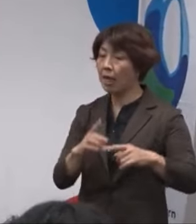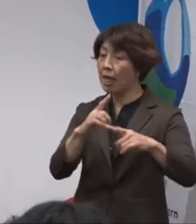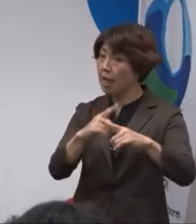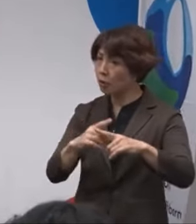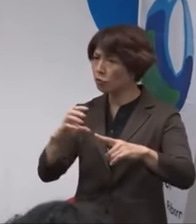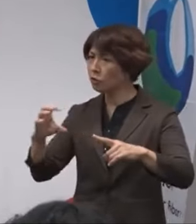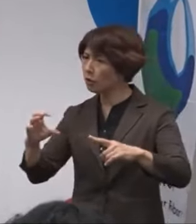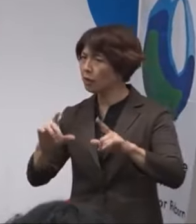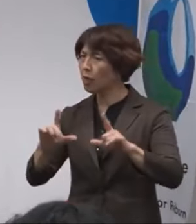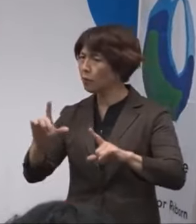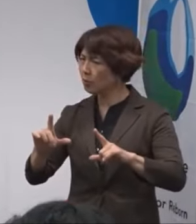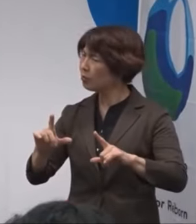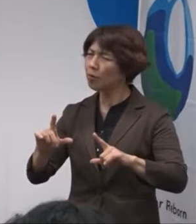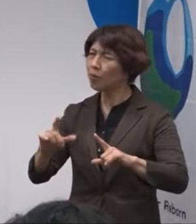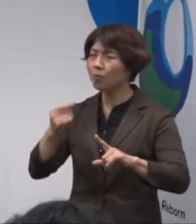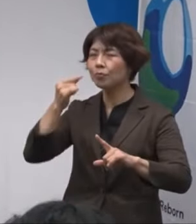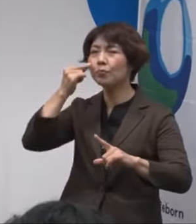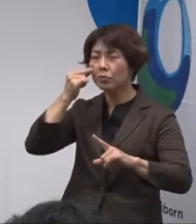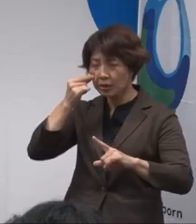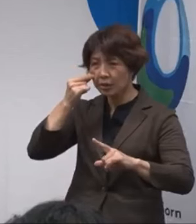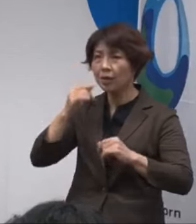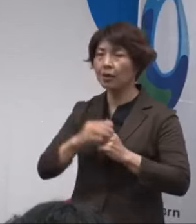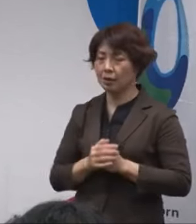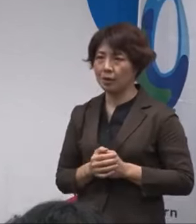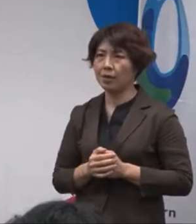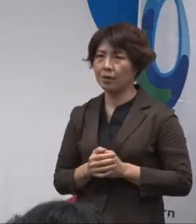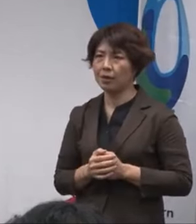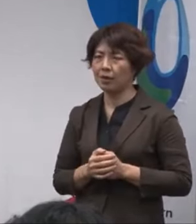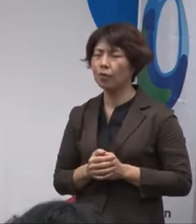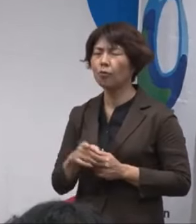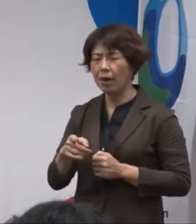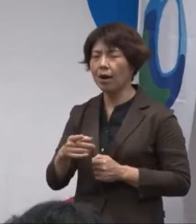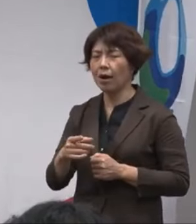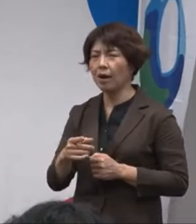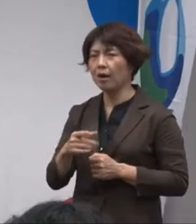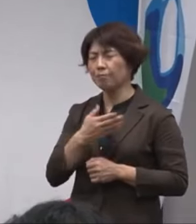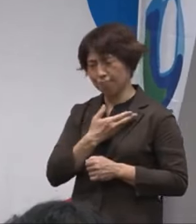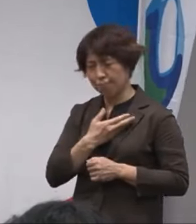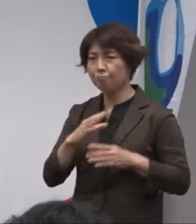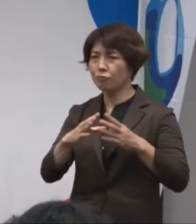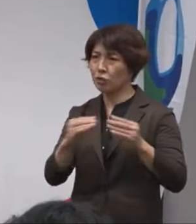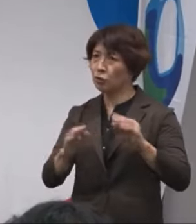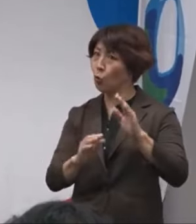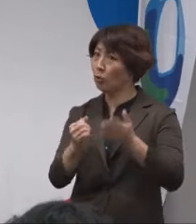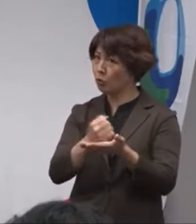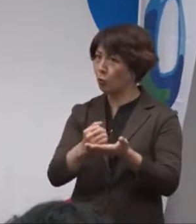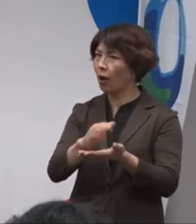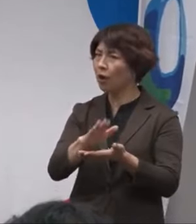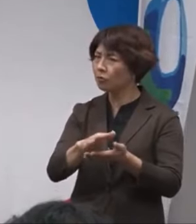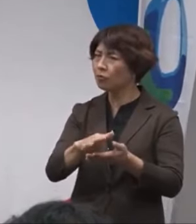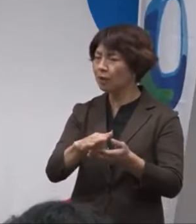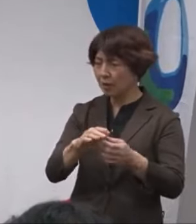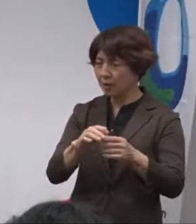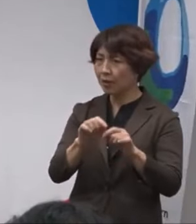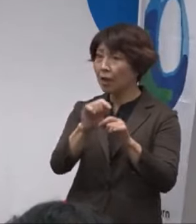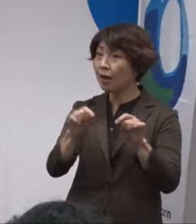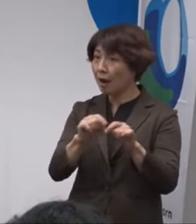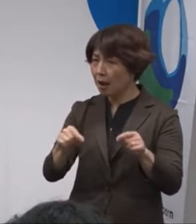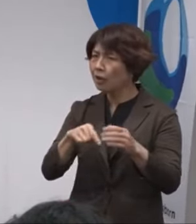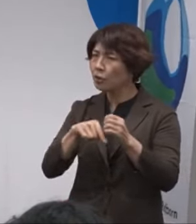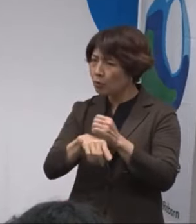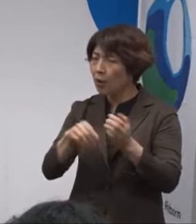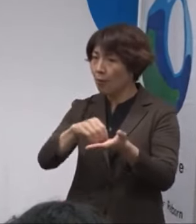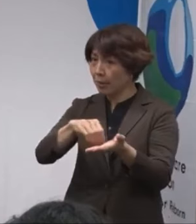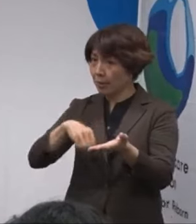プ C タイプでも難しいということで、国のどうしても事情があるという中での撤退だというふうにも思います